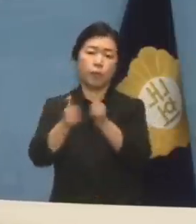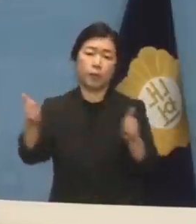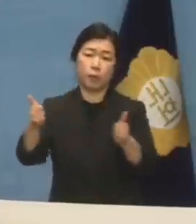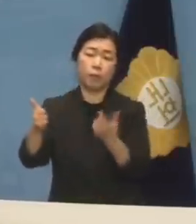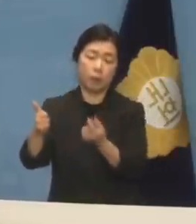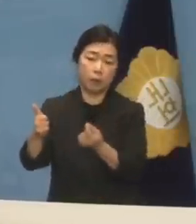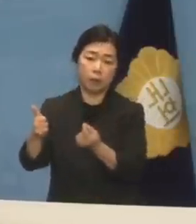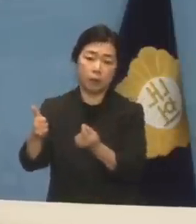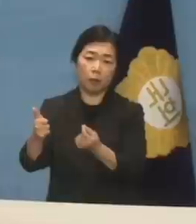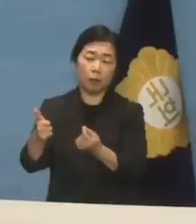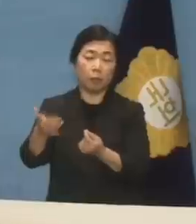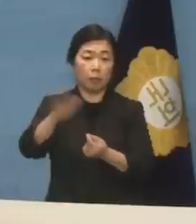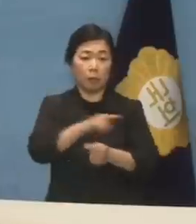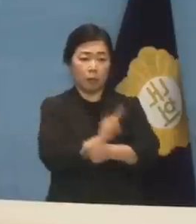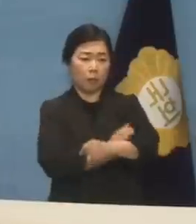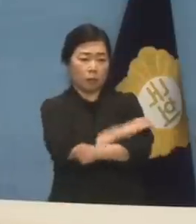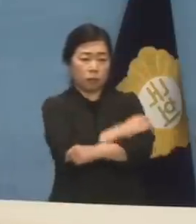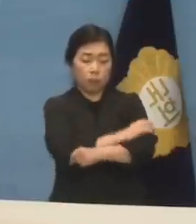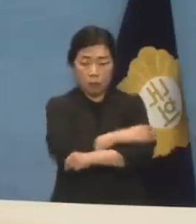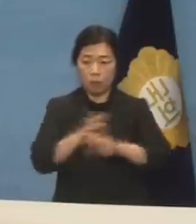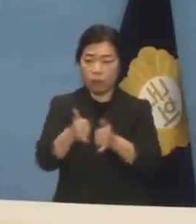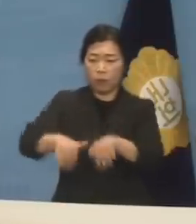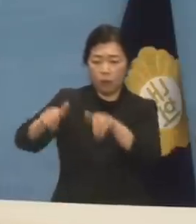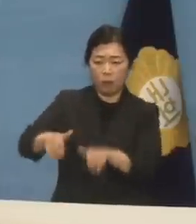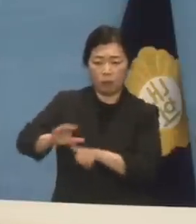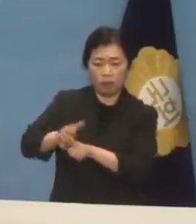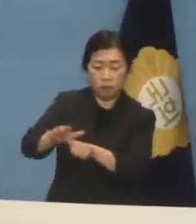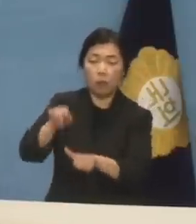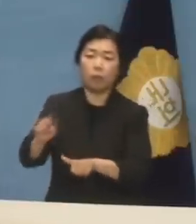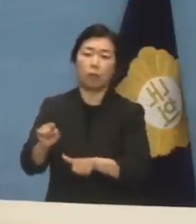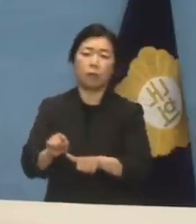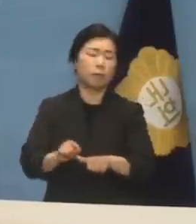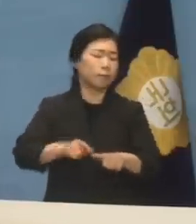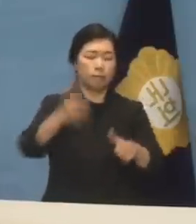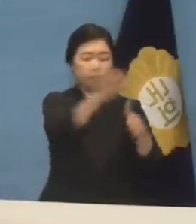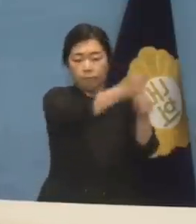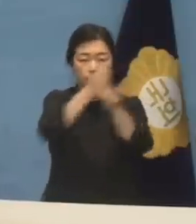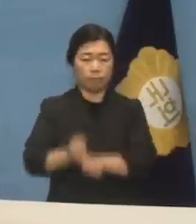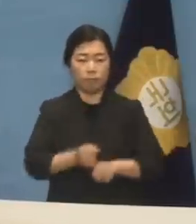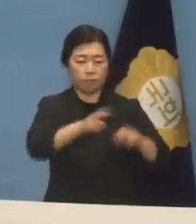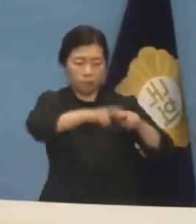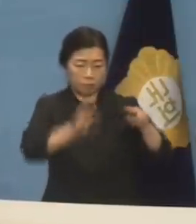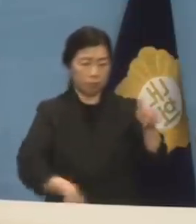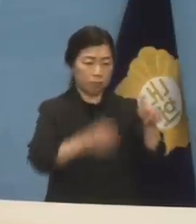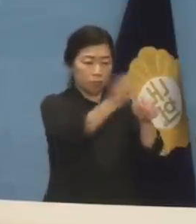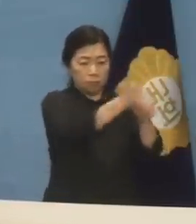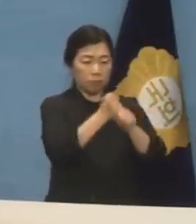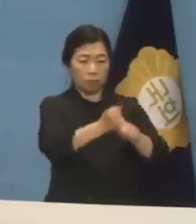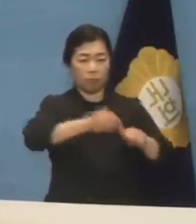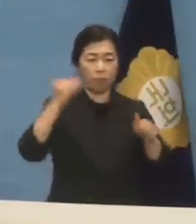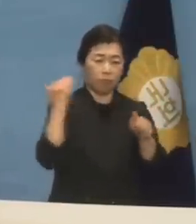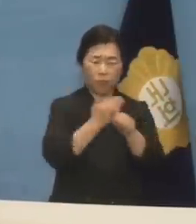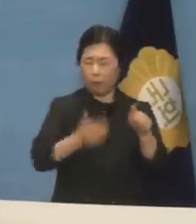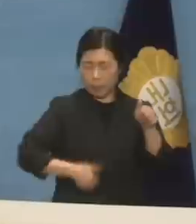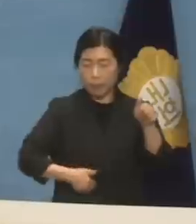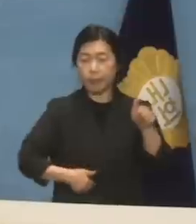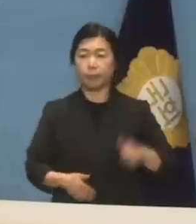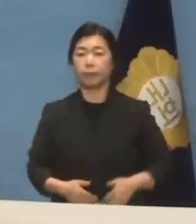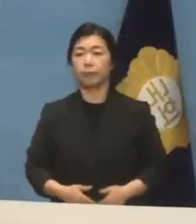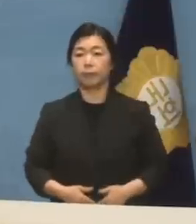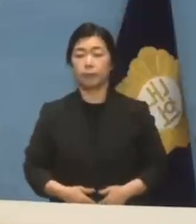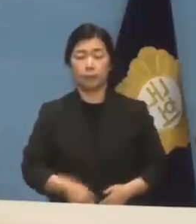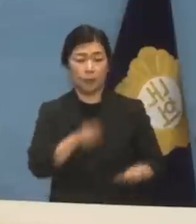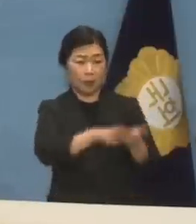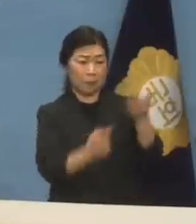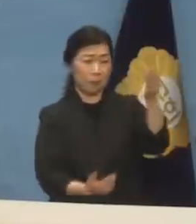그 주권으로 국민을 짓밟는 권력자는 가차없이 끌어내리는 것이 민주주의 공화국의 위력입니다. 비상한 시대는